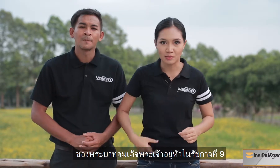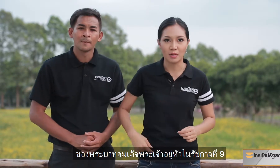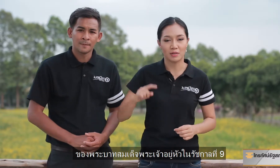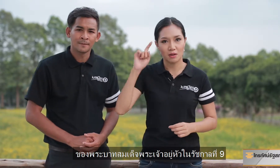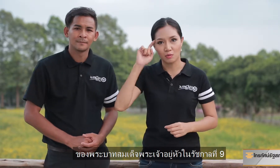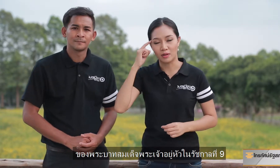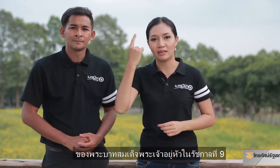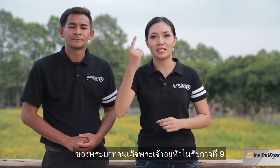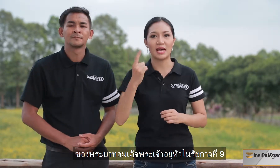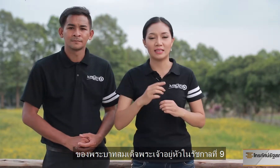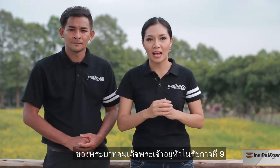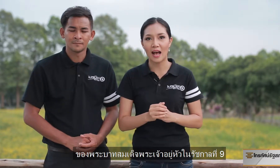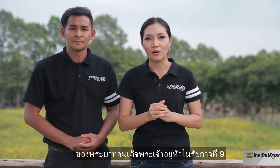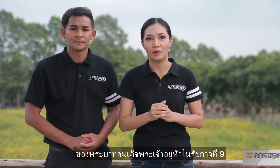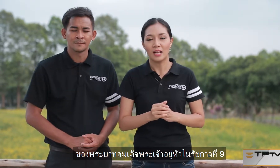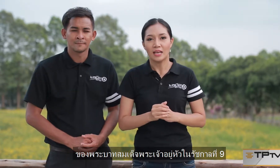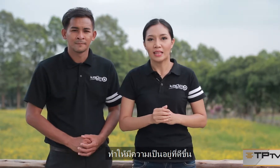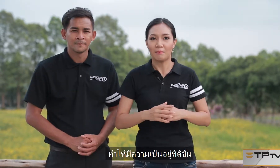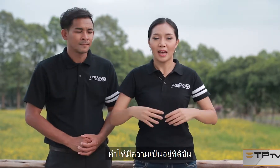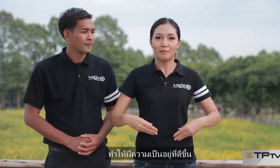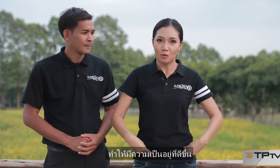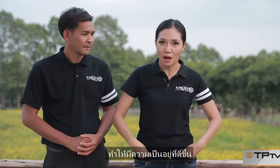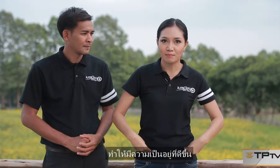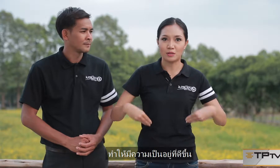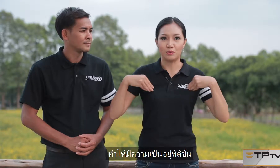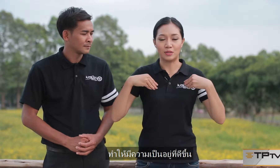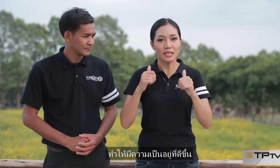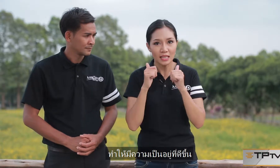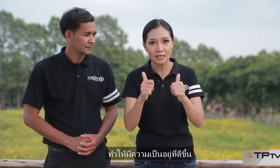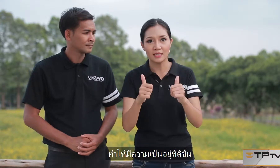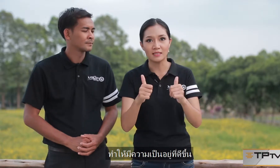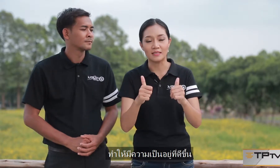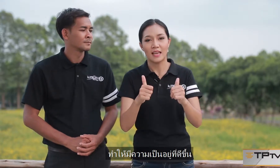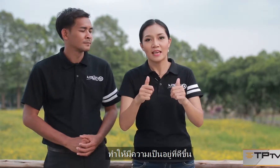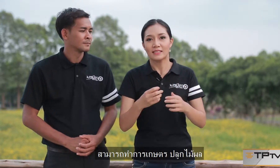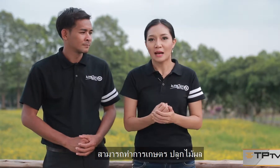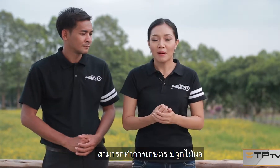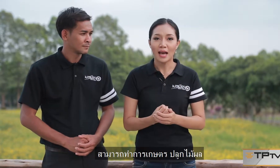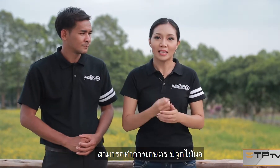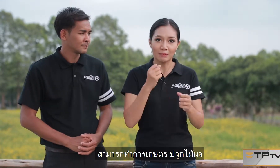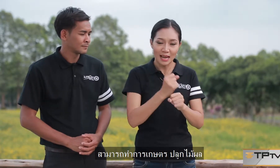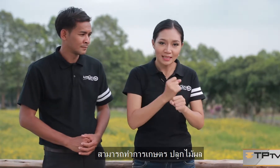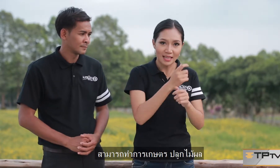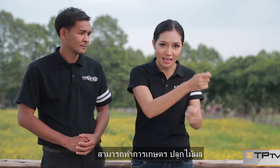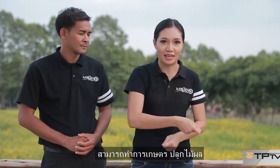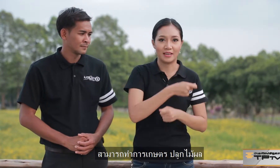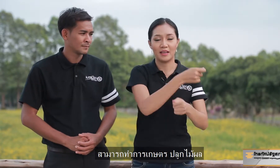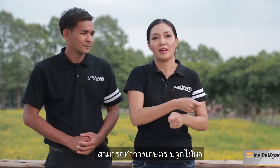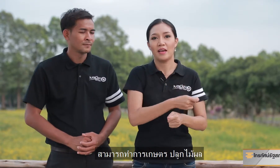ด็จพระเจ้าอยู่หัวในรัชกาลที่9ทำให้มีความเป็นอยู่ที่ดีขึ้นสามารถทำการเกษตร